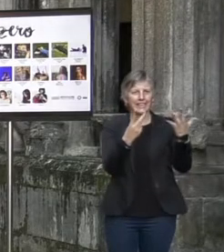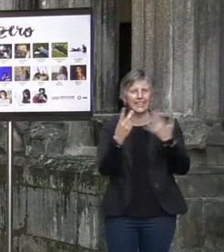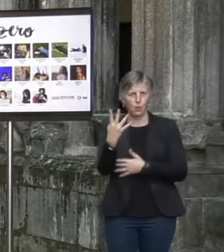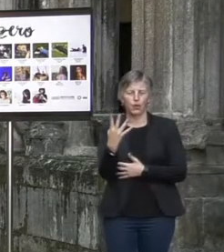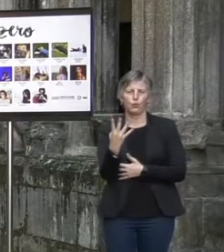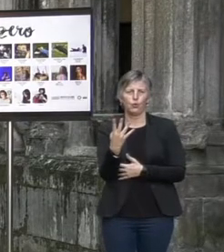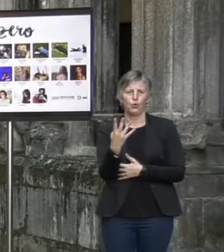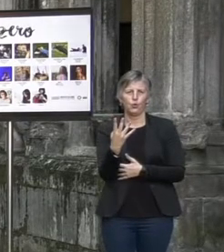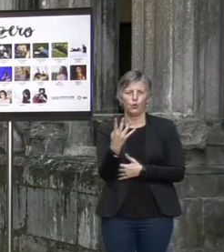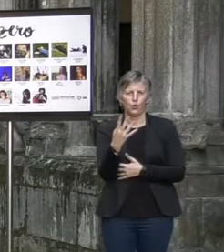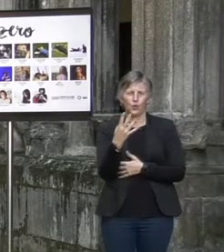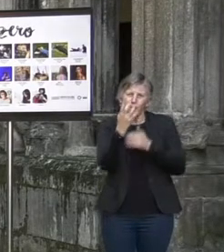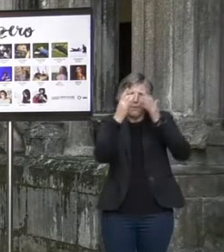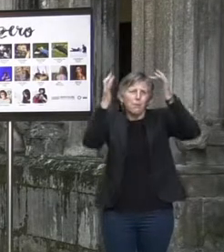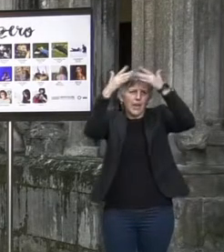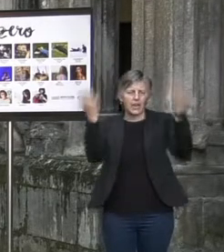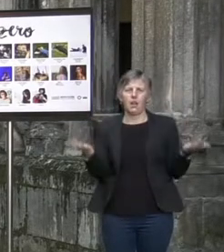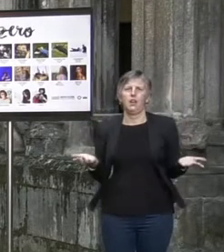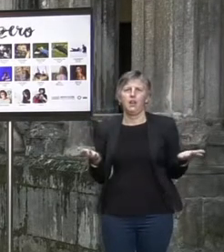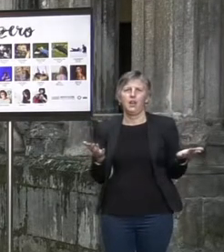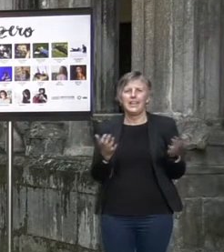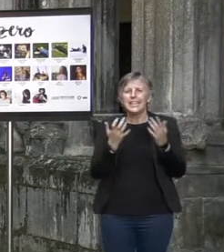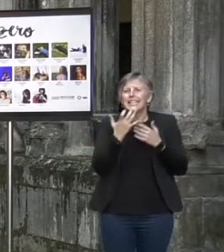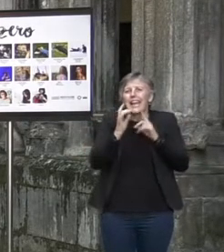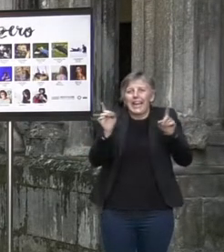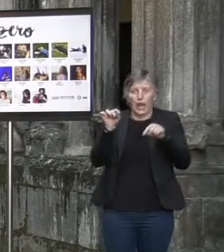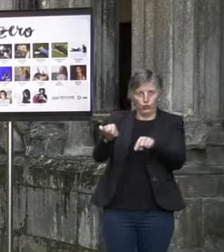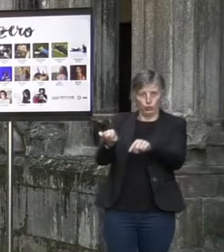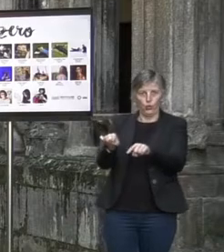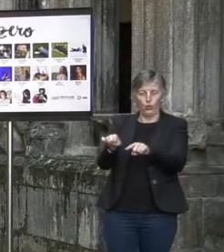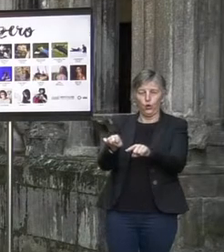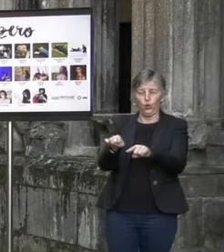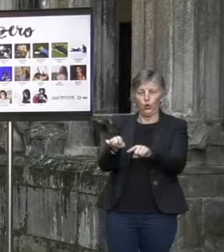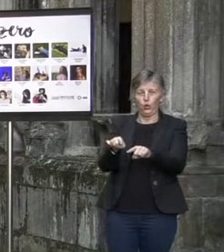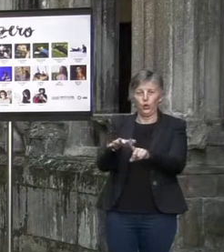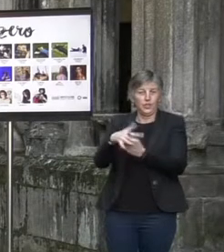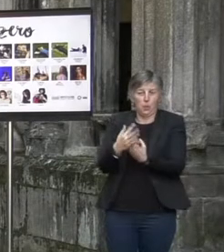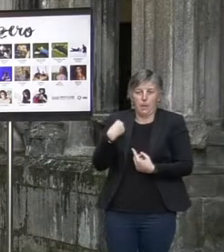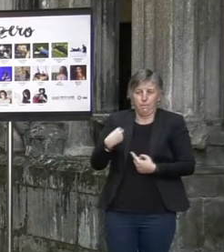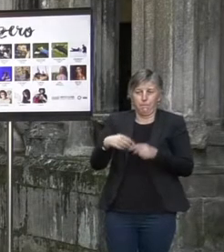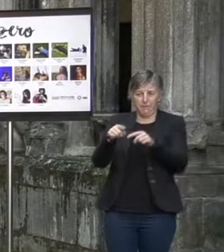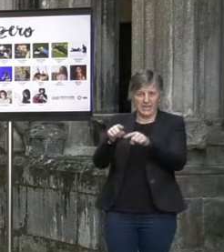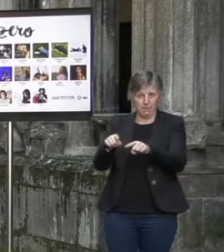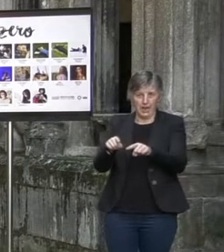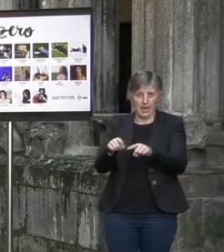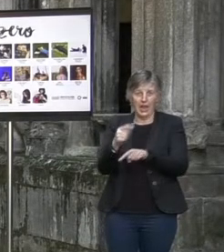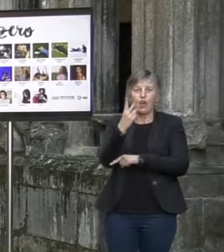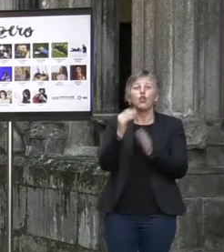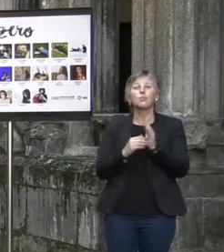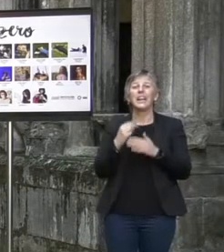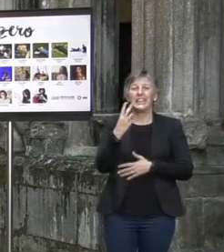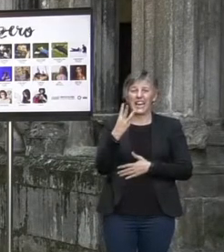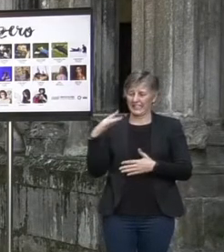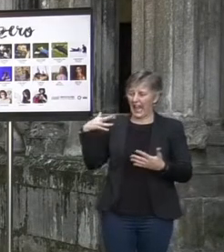1074. Imaginade, si eso acontecera dende o 2003,